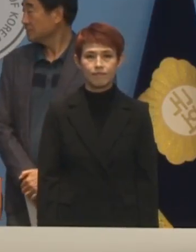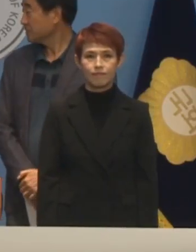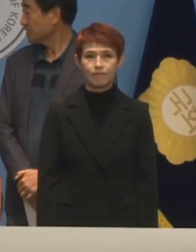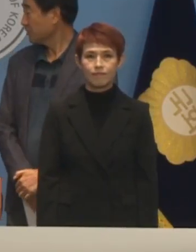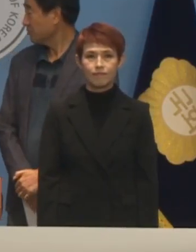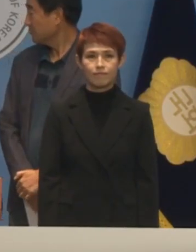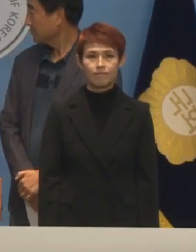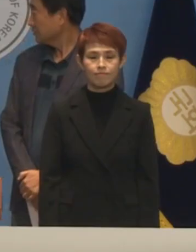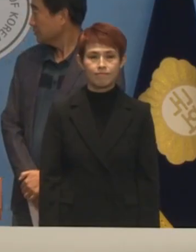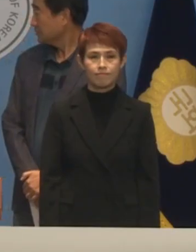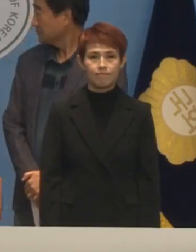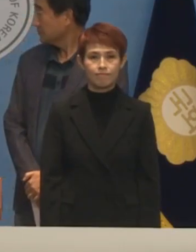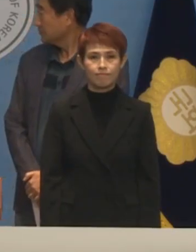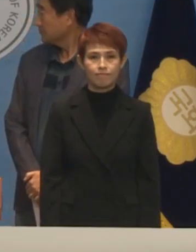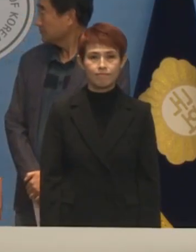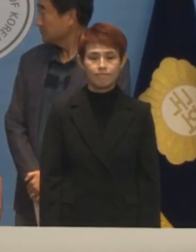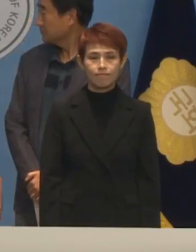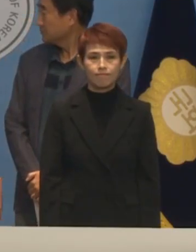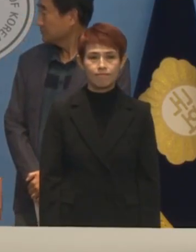일층이래요